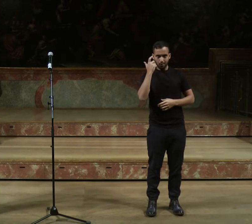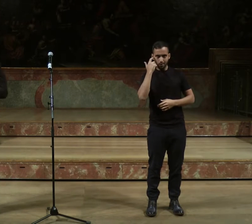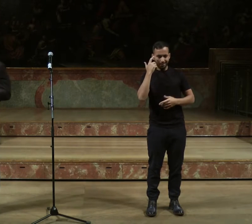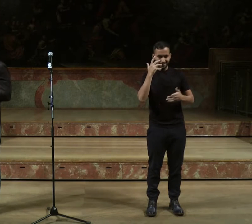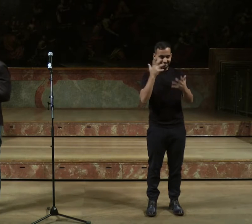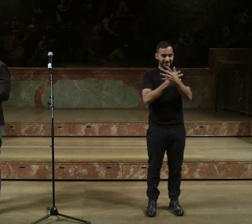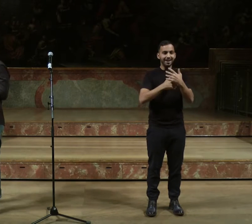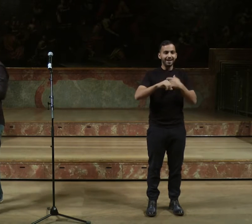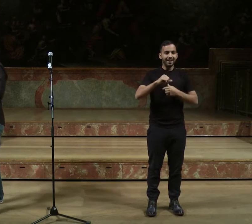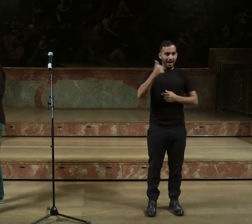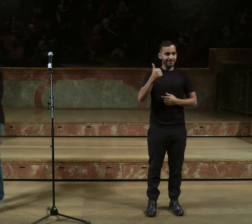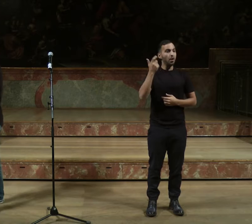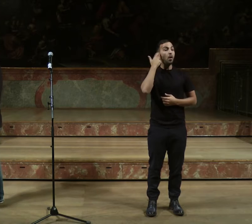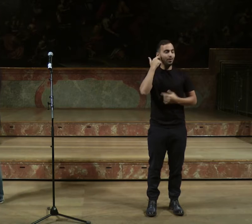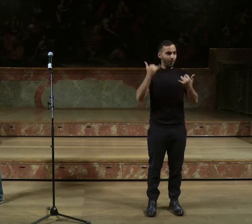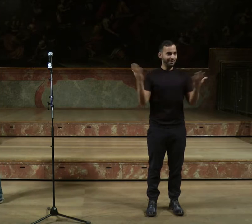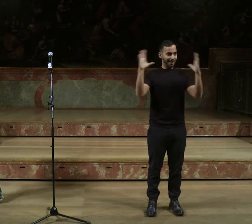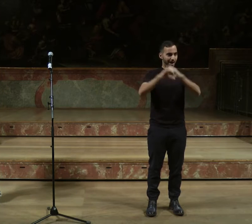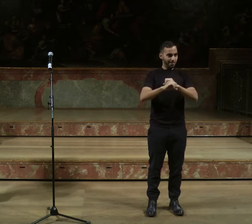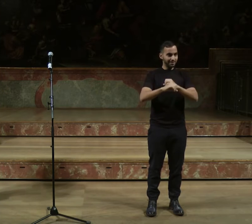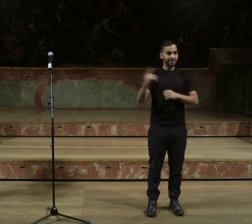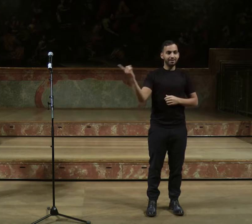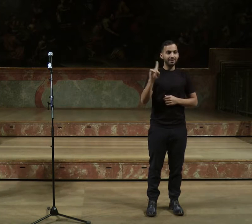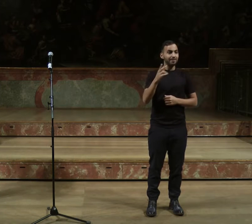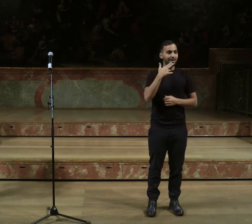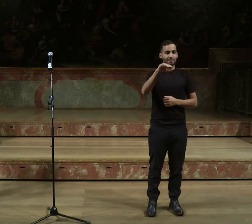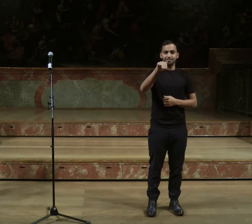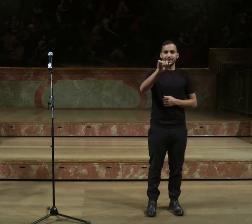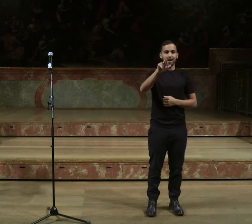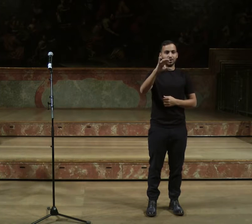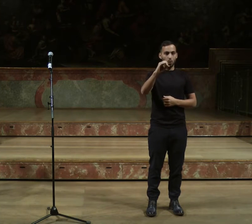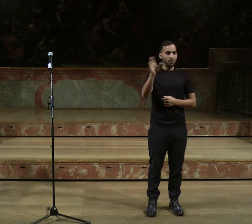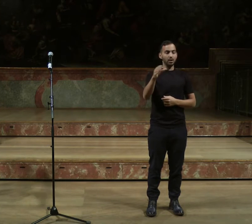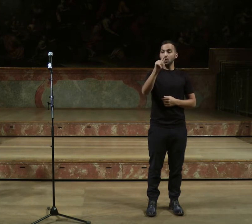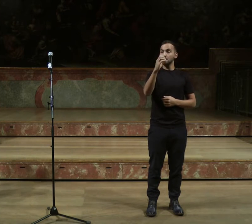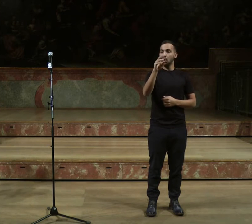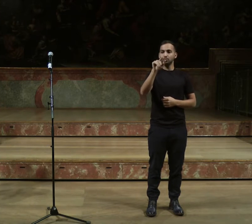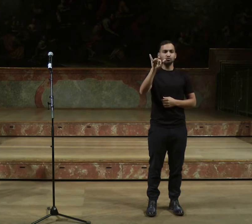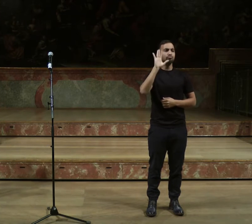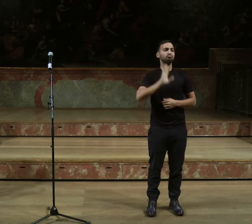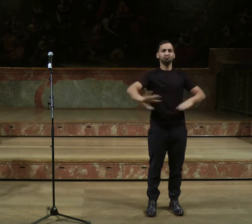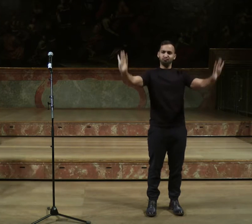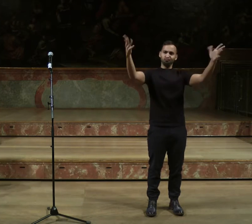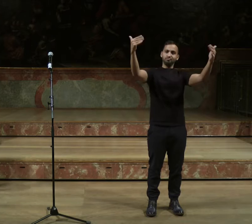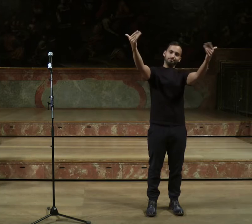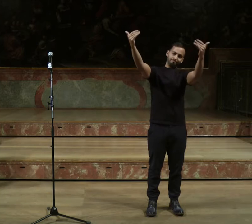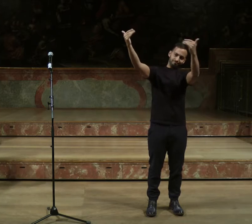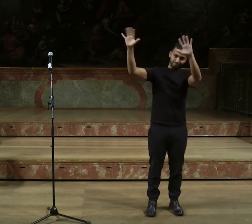erste hörende Poet des heutigen Abends hört auf den Namen Mario Tomic und ich bitte ihn unter eurem Applaus auf die Bühne.